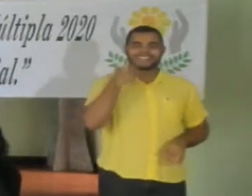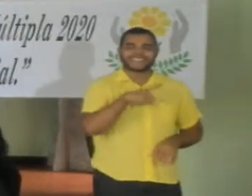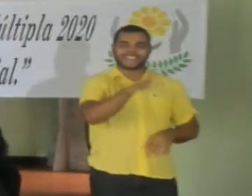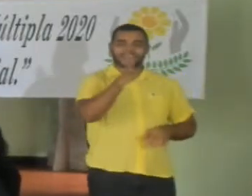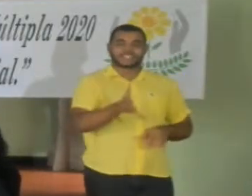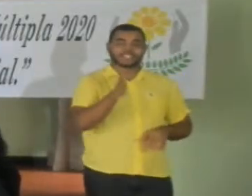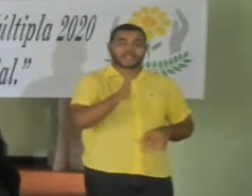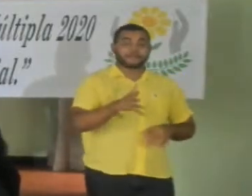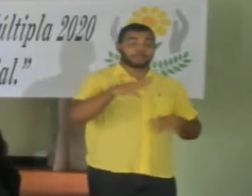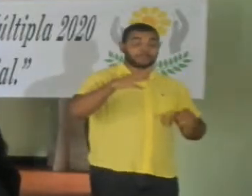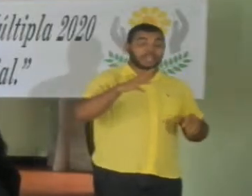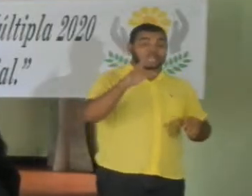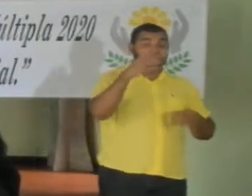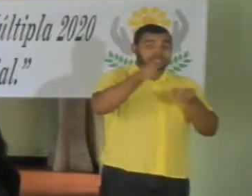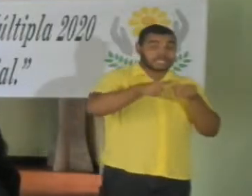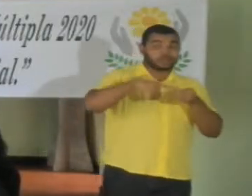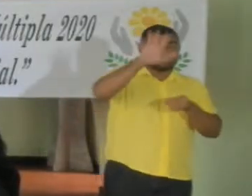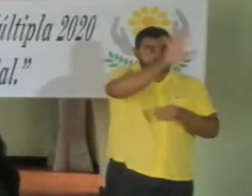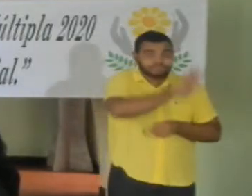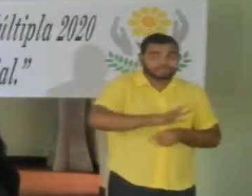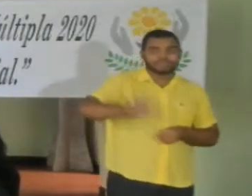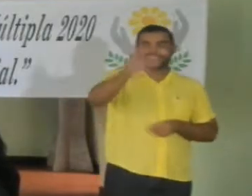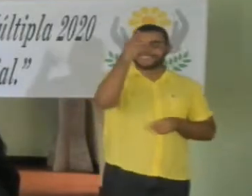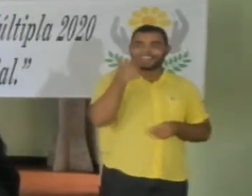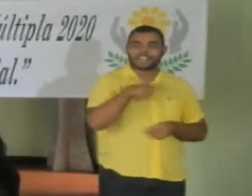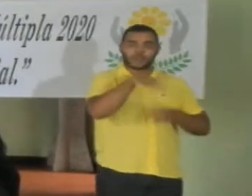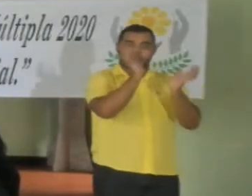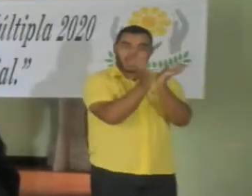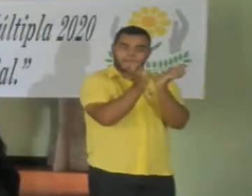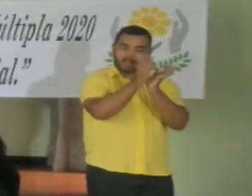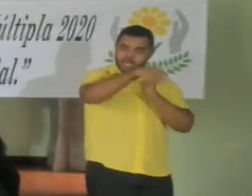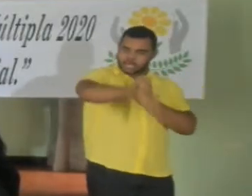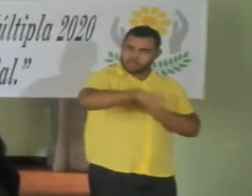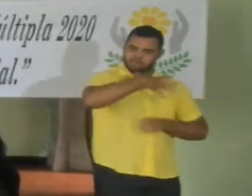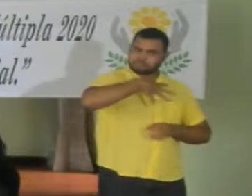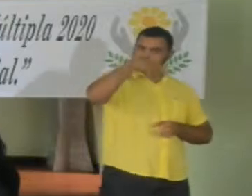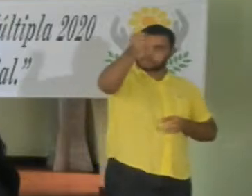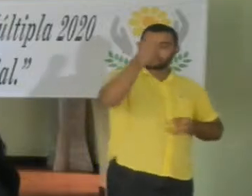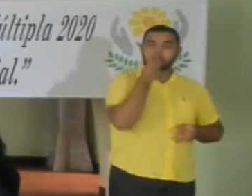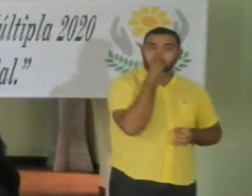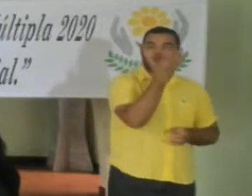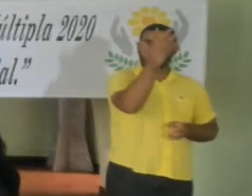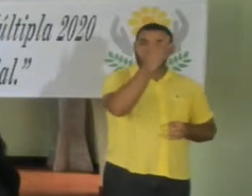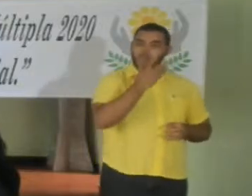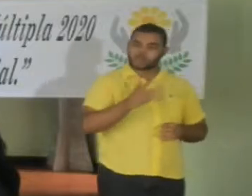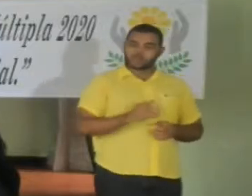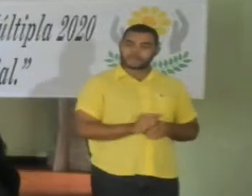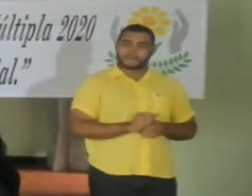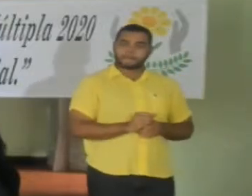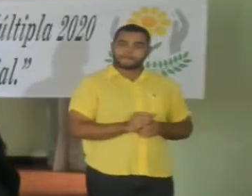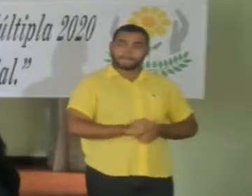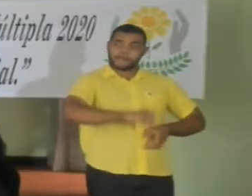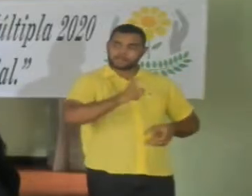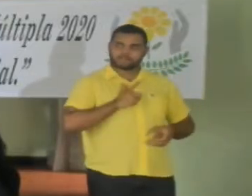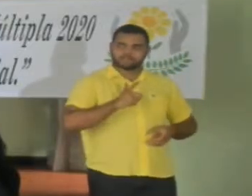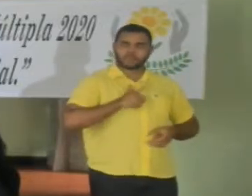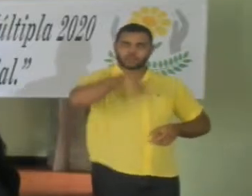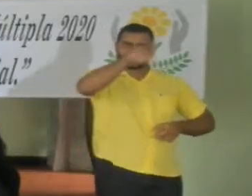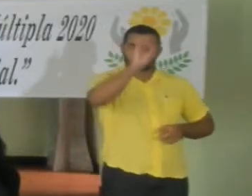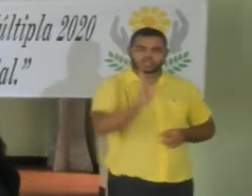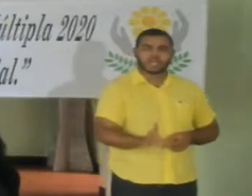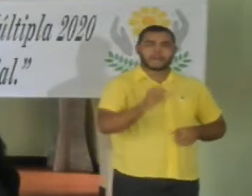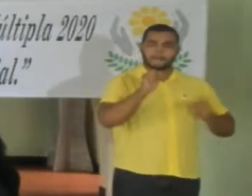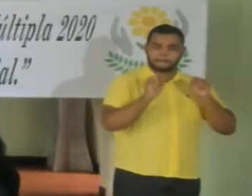Olimpíada Regional, né, o time da Paz de Teoflotone foi o campeão, então assim, eles estão reivindicando que eles